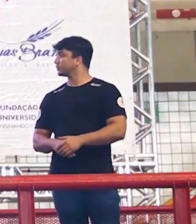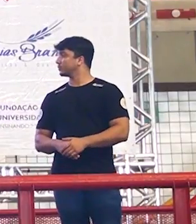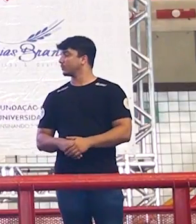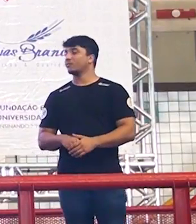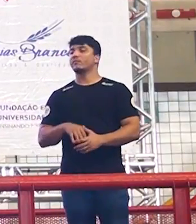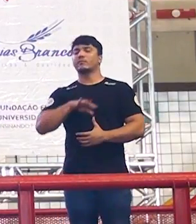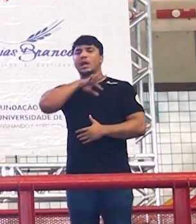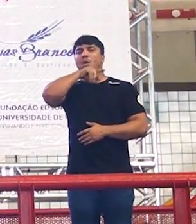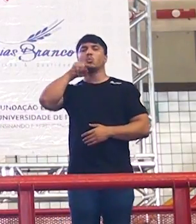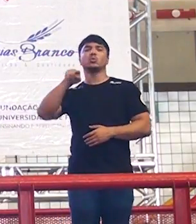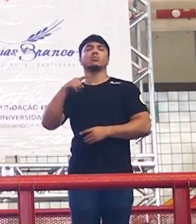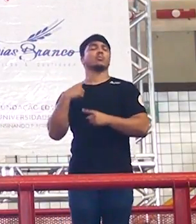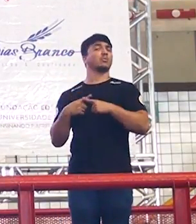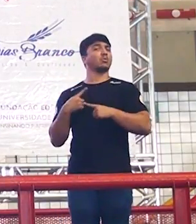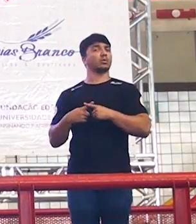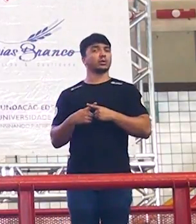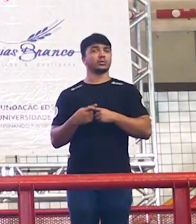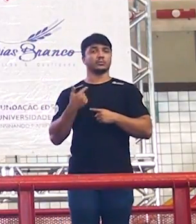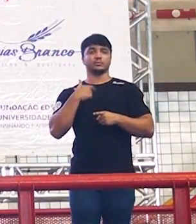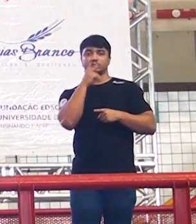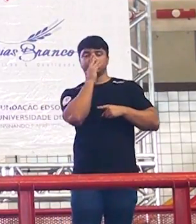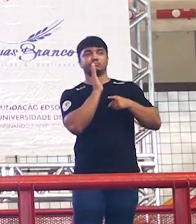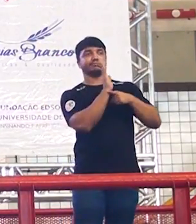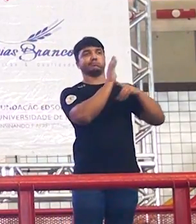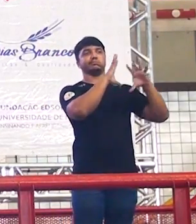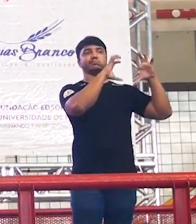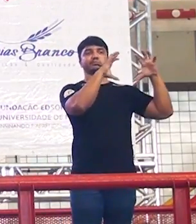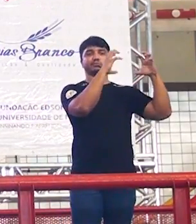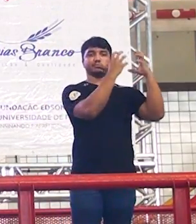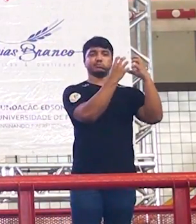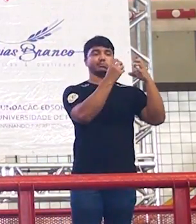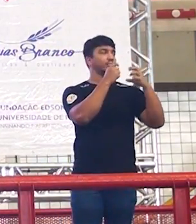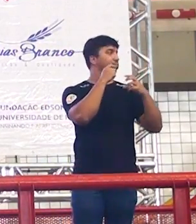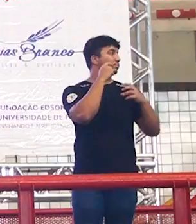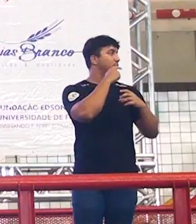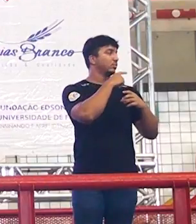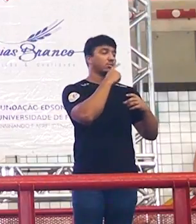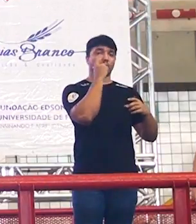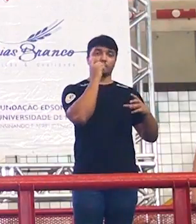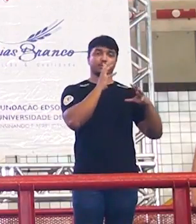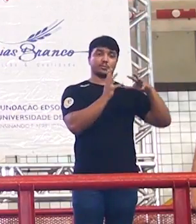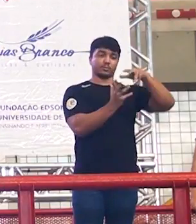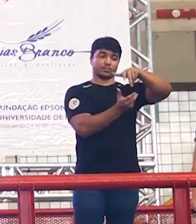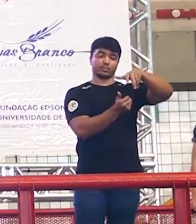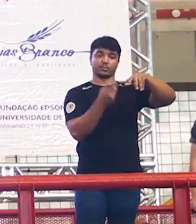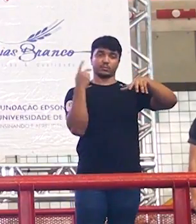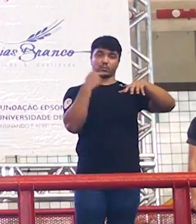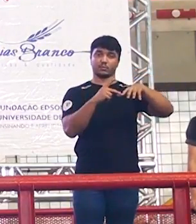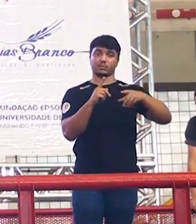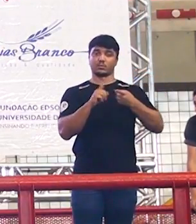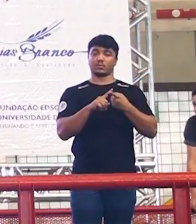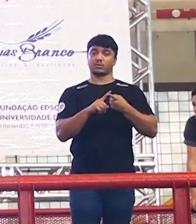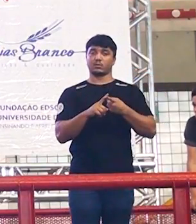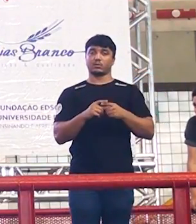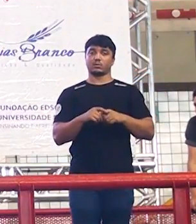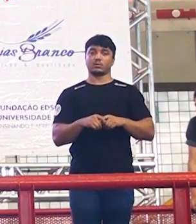Desvantagens da termoelétrica: contribui para o aquecimento global, porque ela se dá à custa da queima de combustíveis